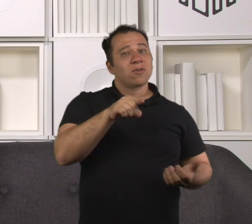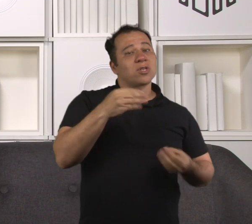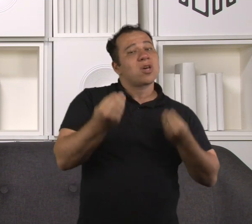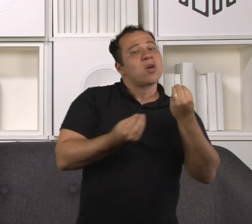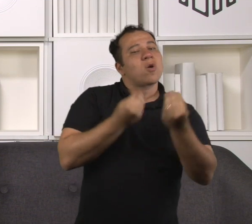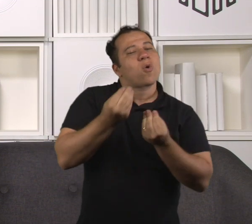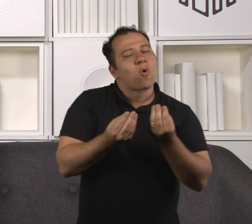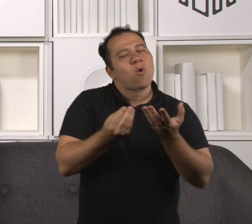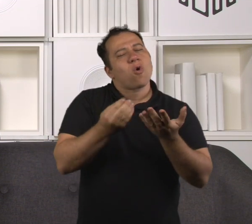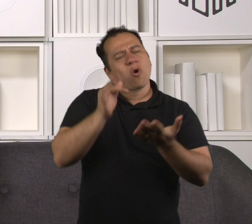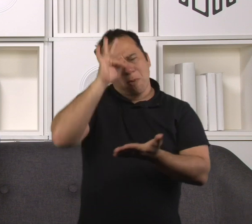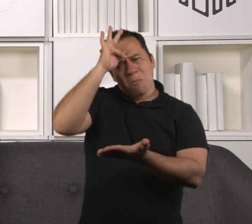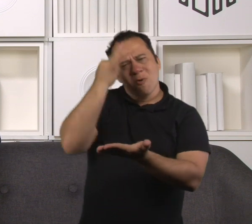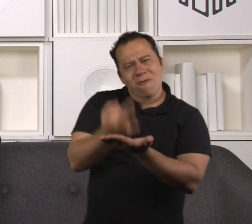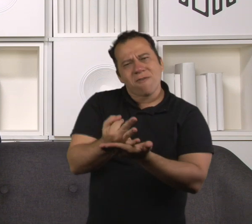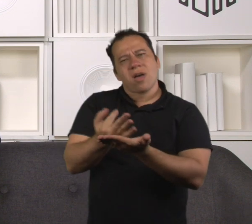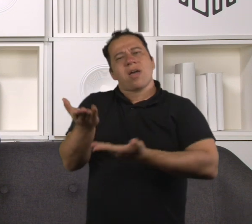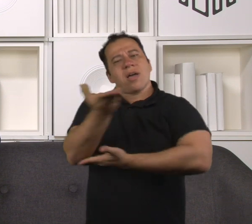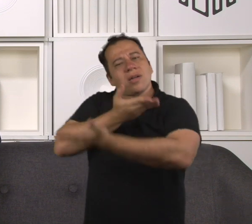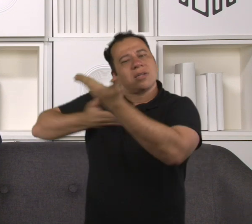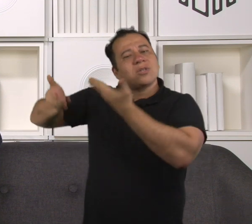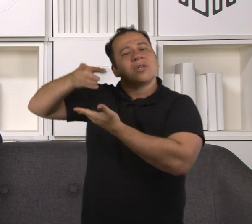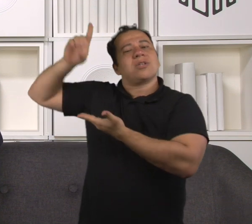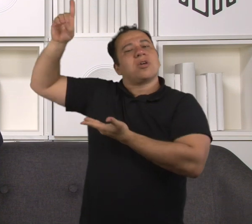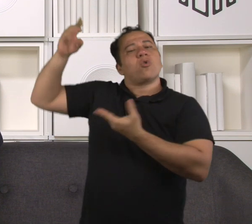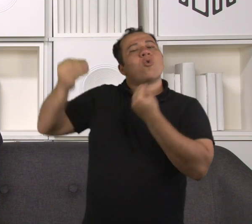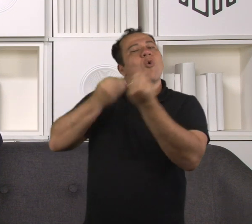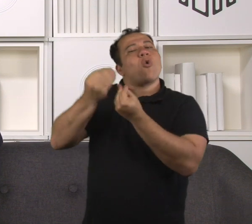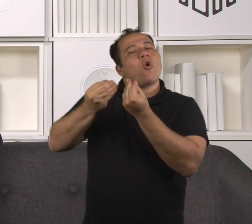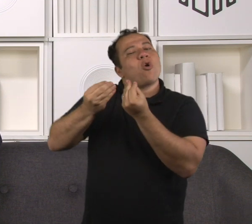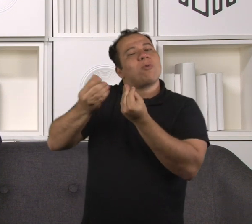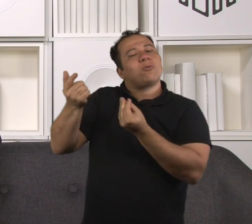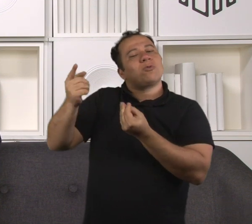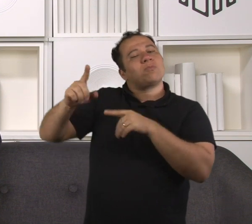sua peregrinação espiritual? E depois dessa